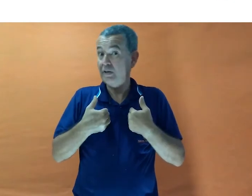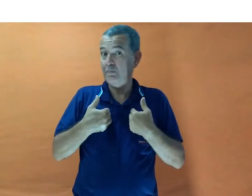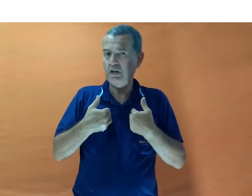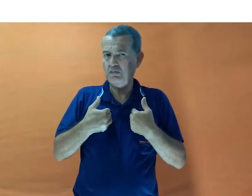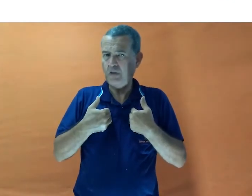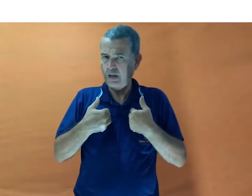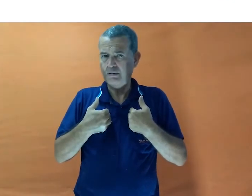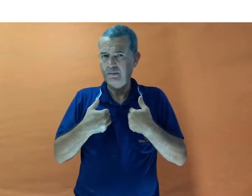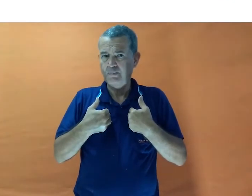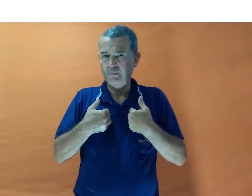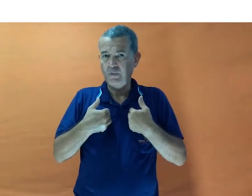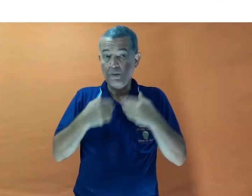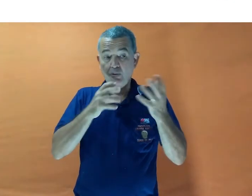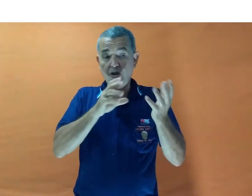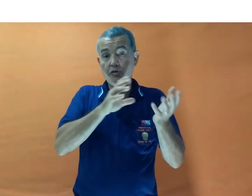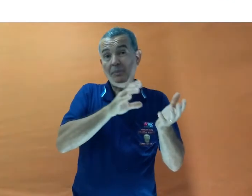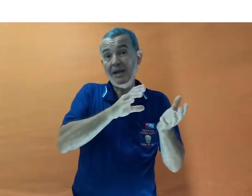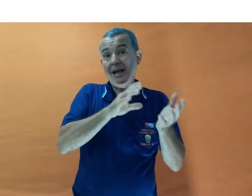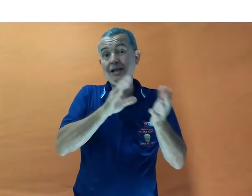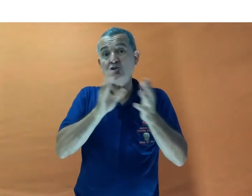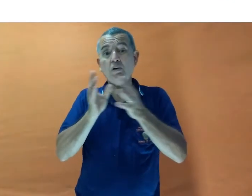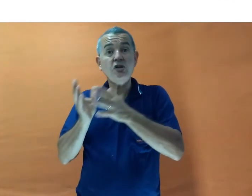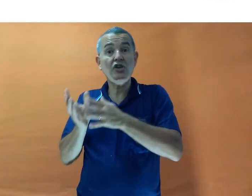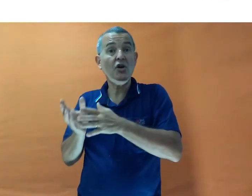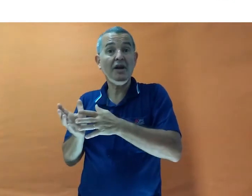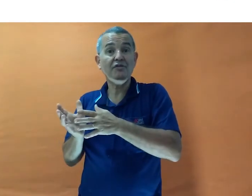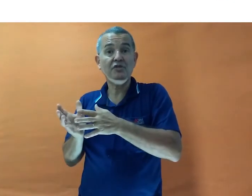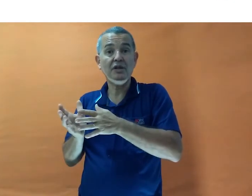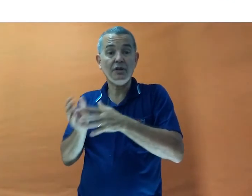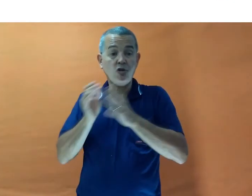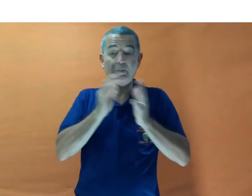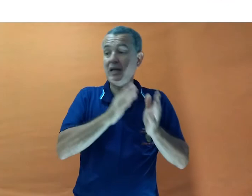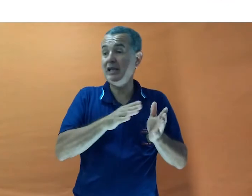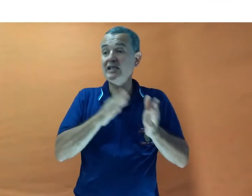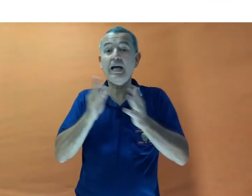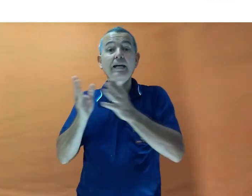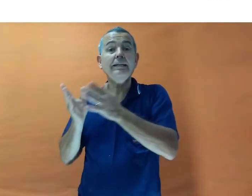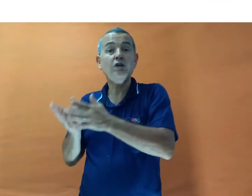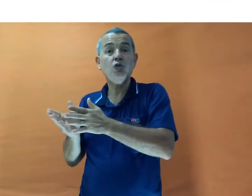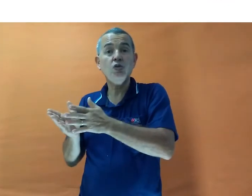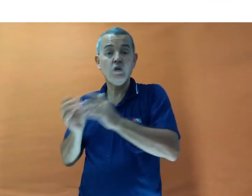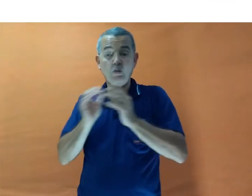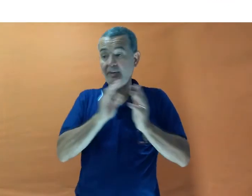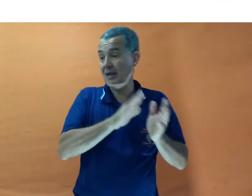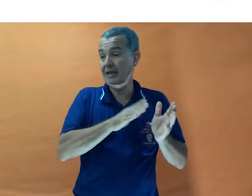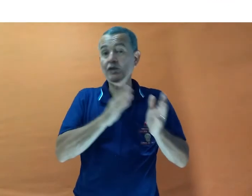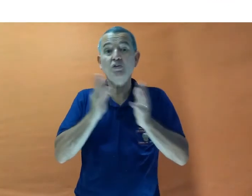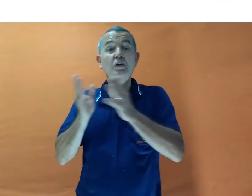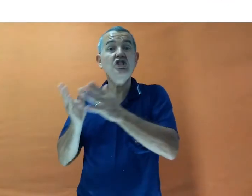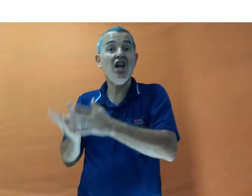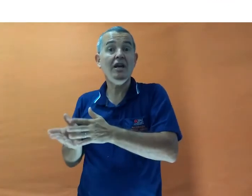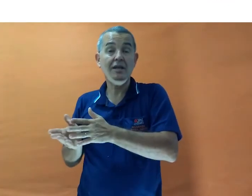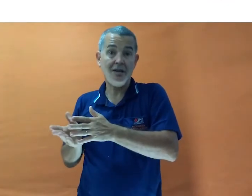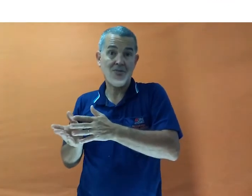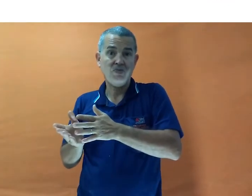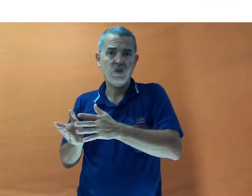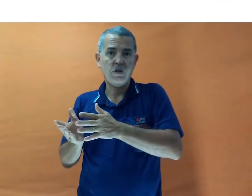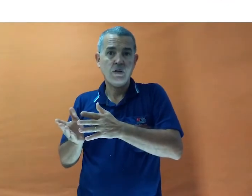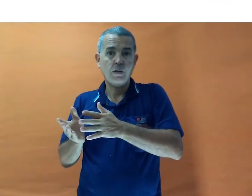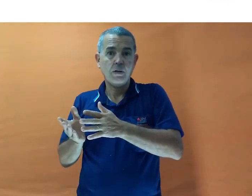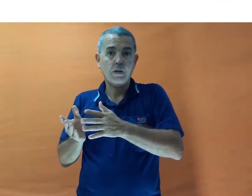meu entendimento, tem. Porque eu vou aplicar isso a uma geografia, vou aplicar isso à arquitetura, vou aplicar isso na